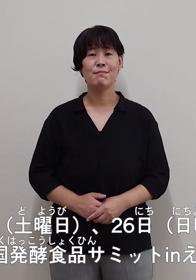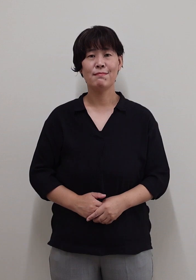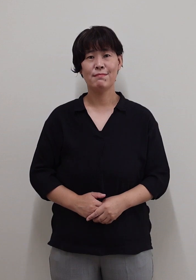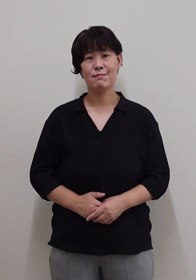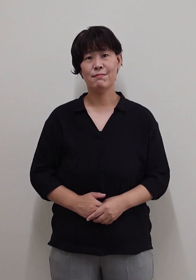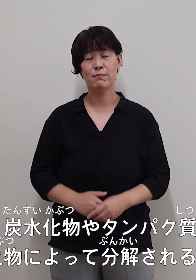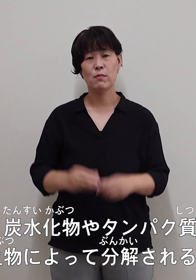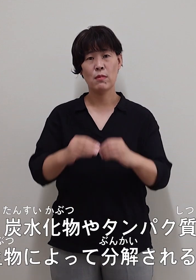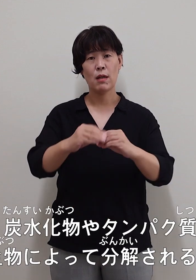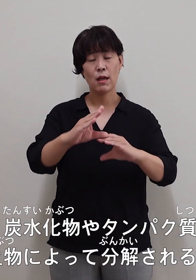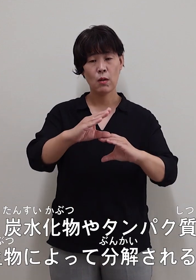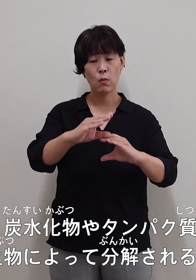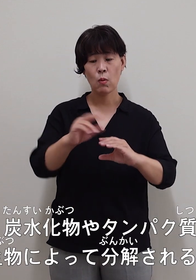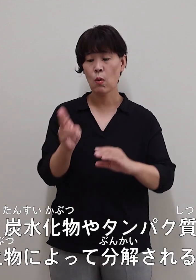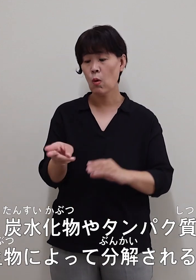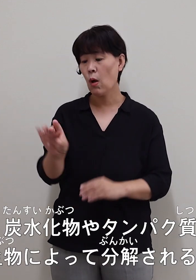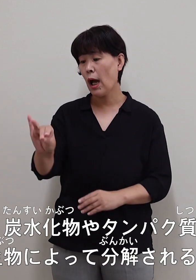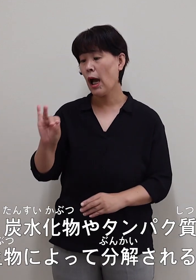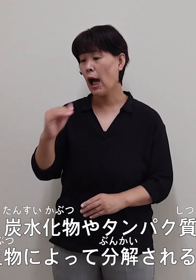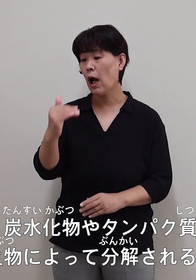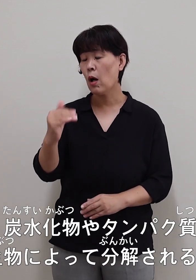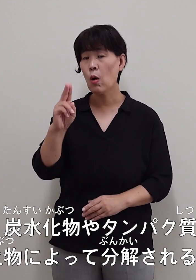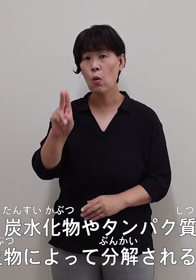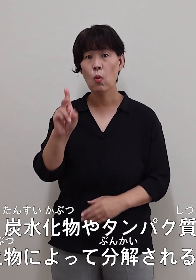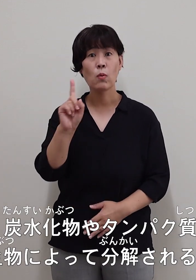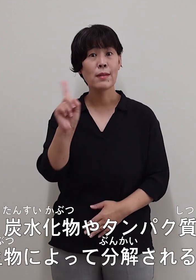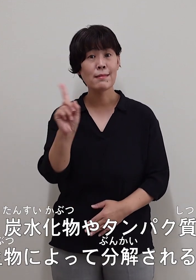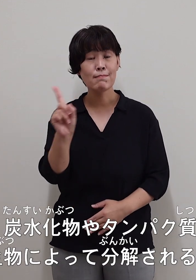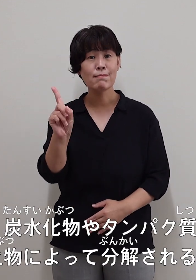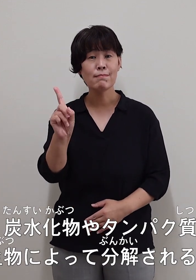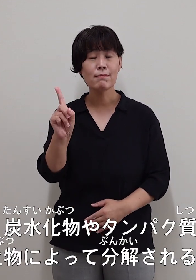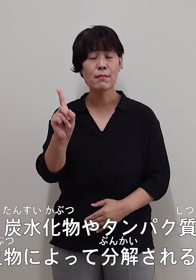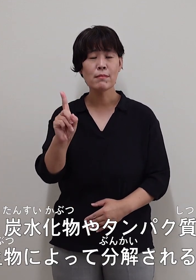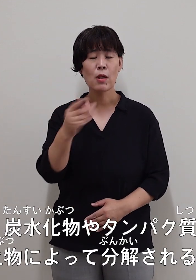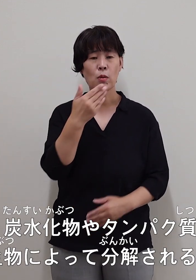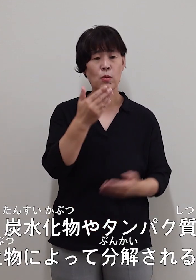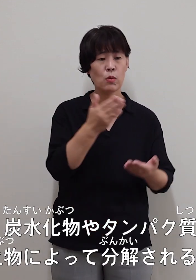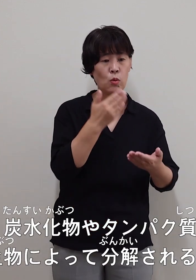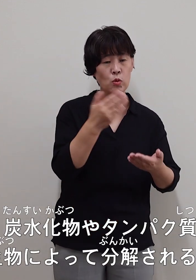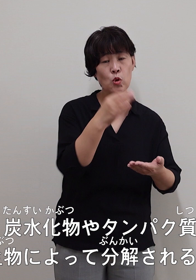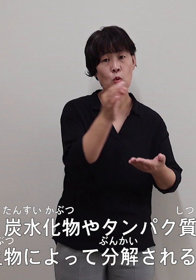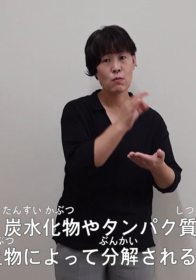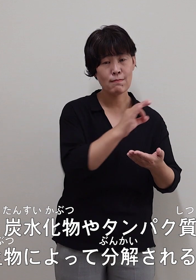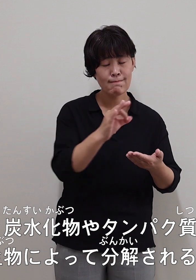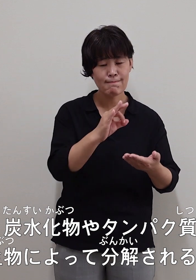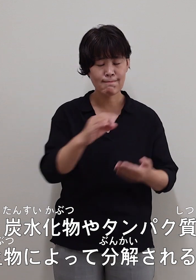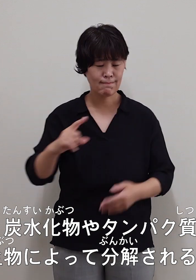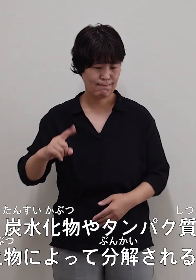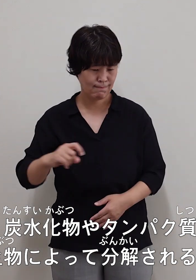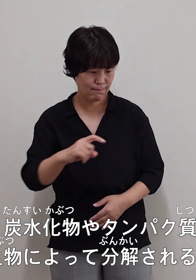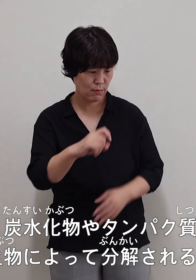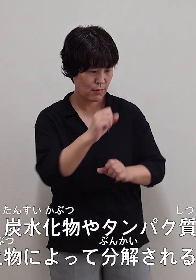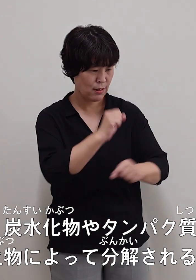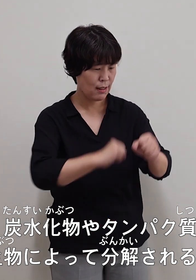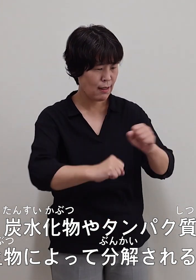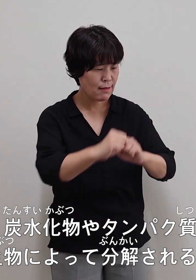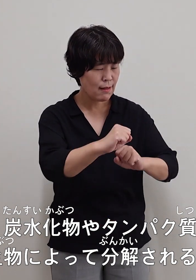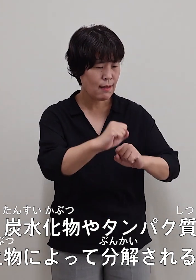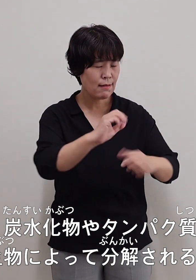発酵とは炭水化物やタンパク質などがカビや酵